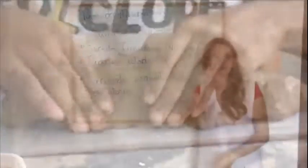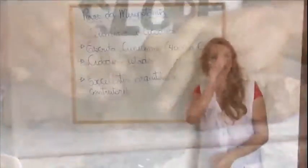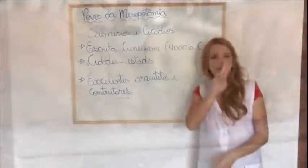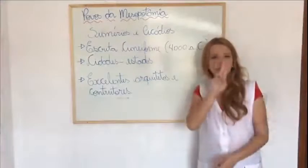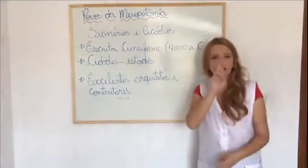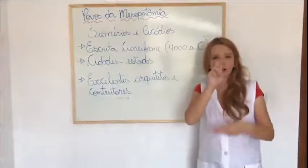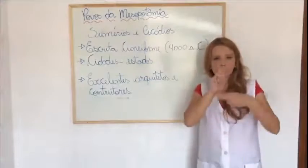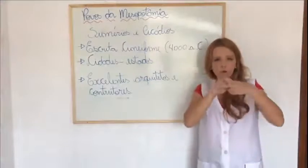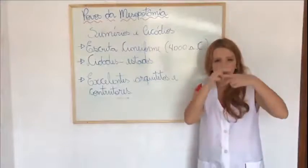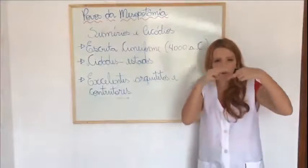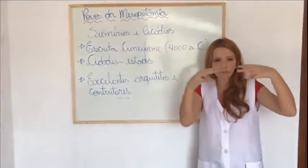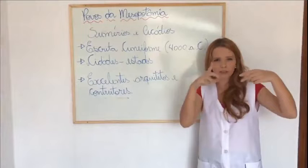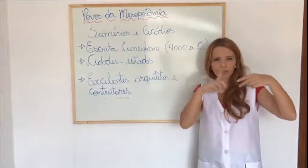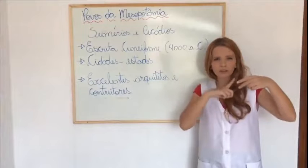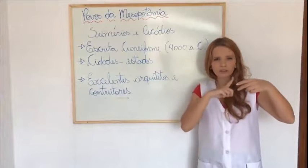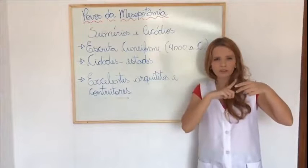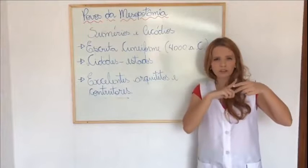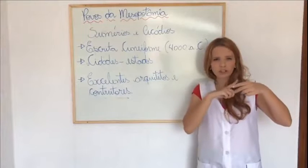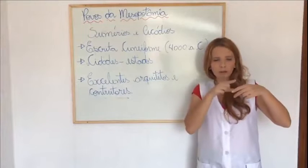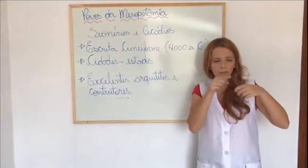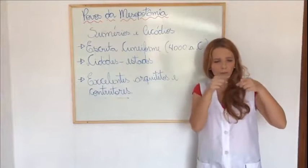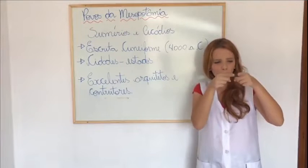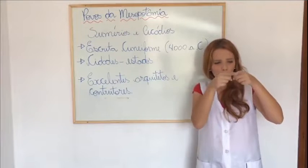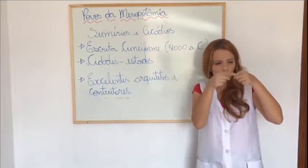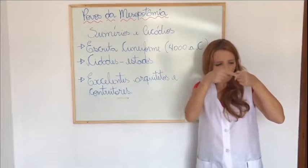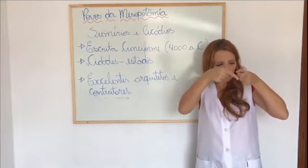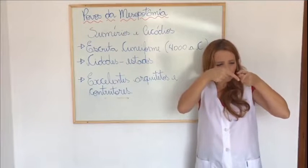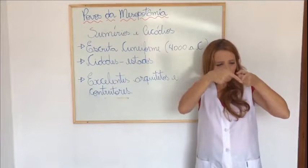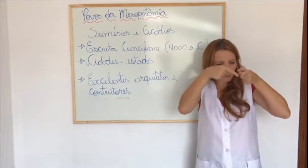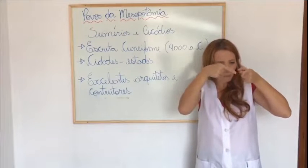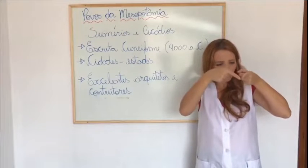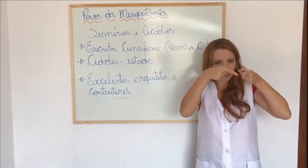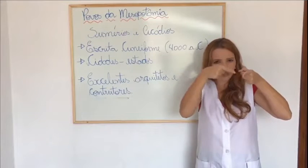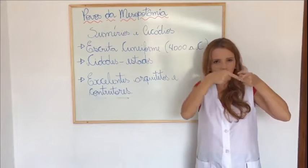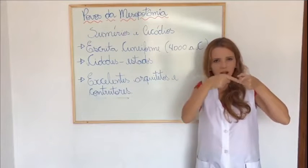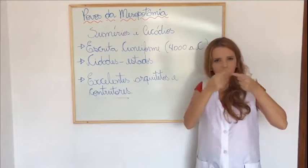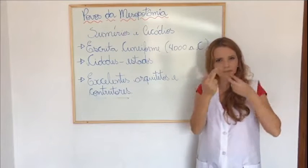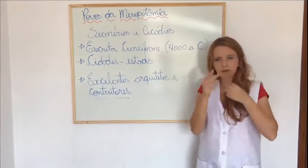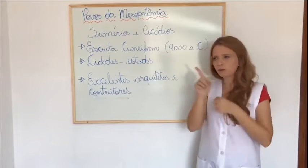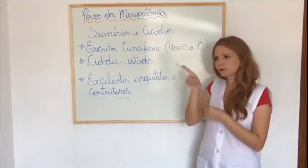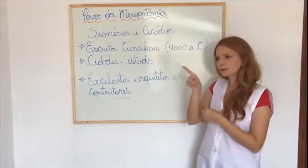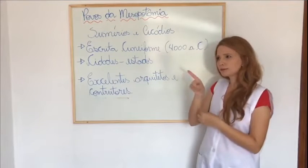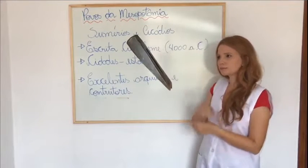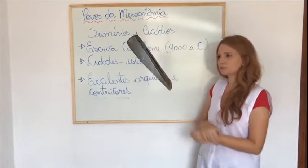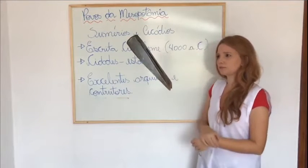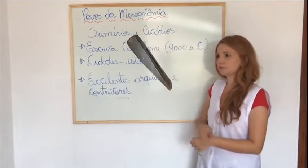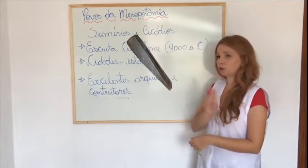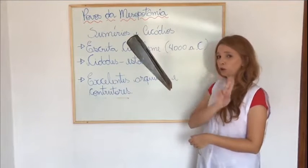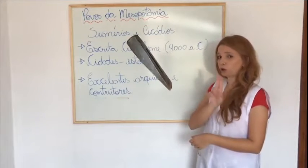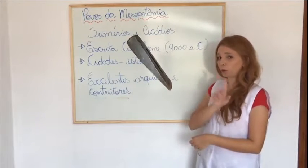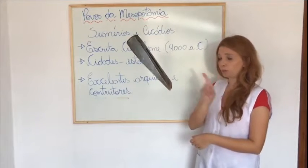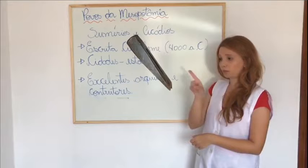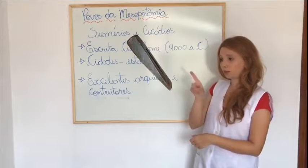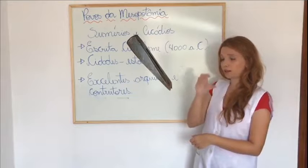E eles usavam um objeto pontudo, como esse, que se chamava cunha.